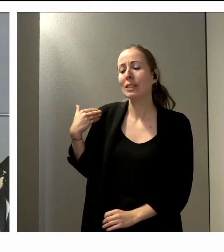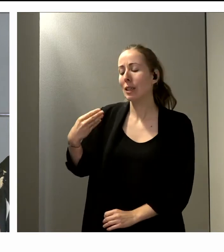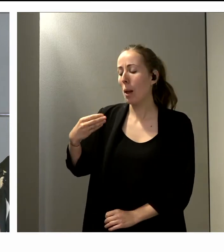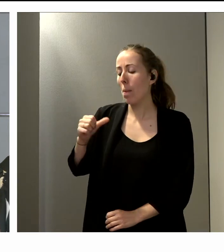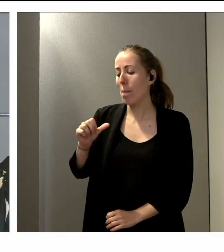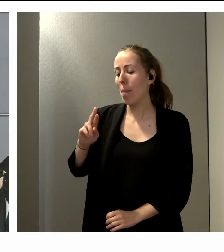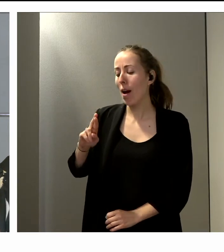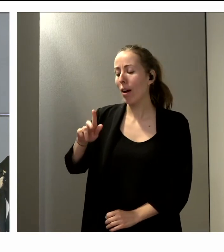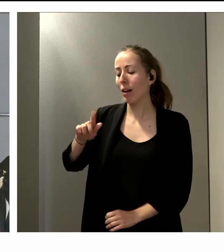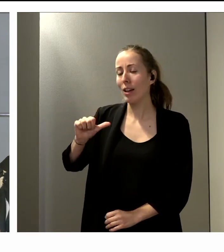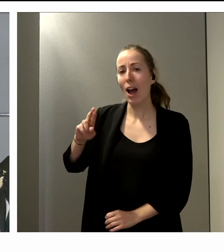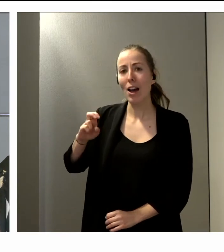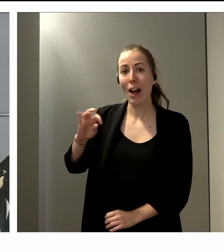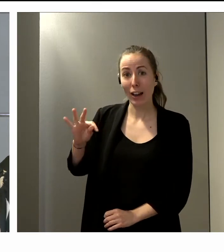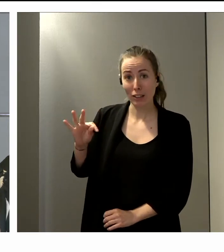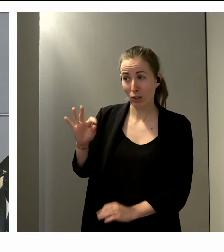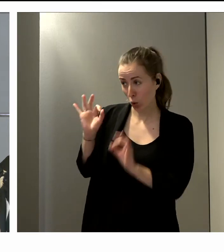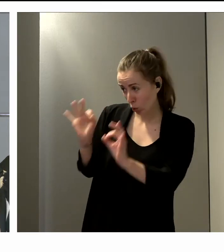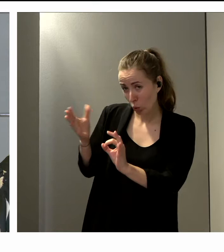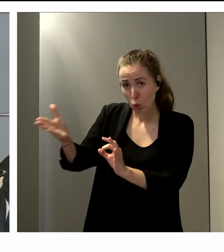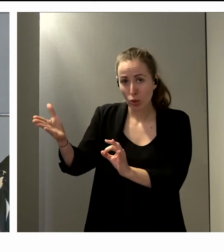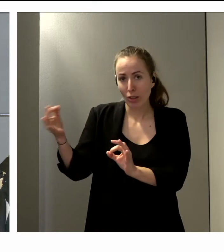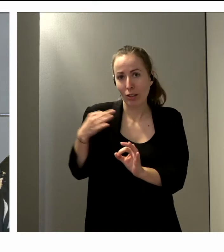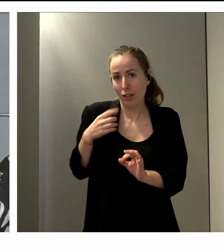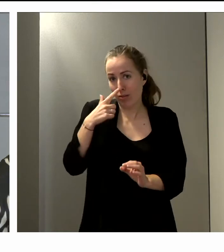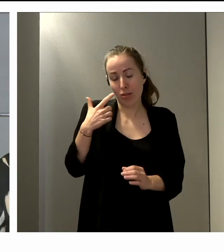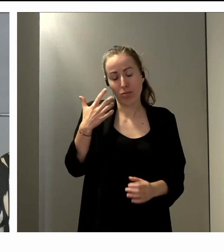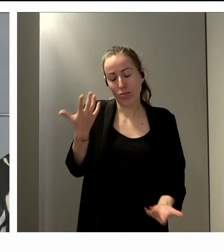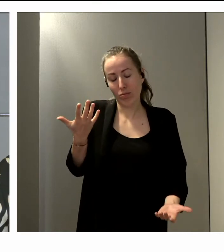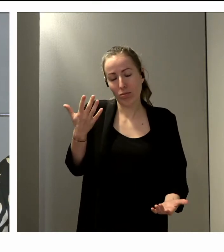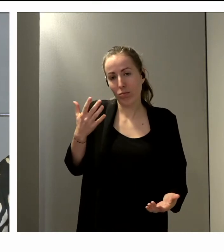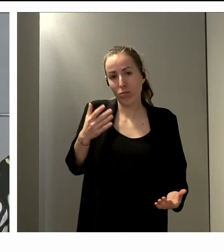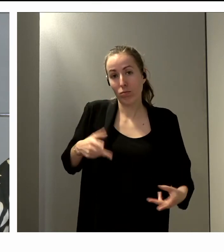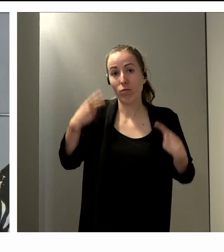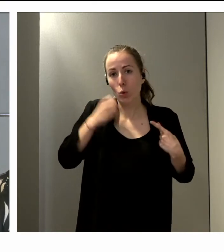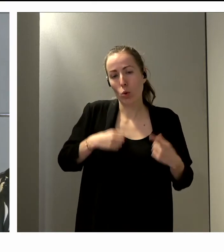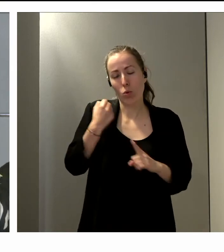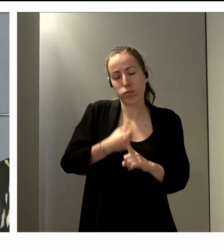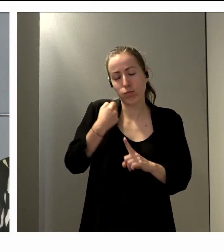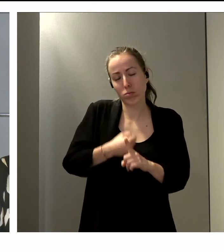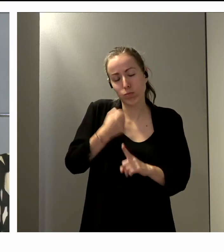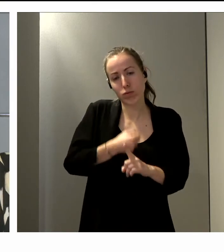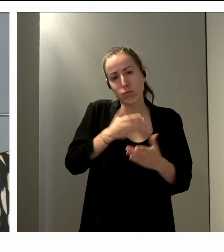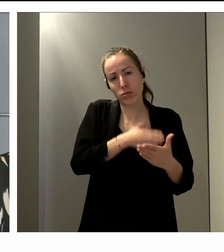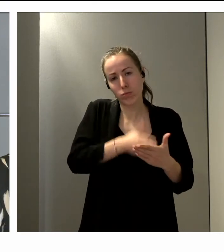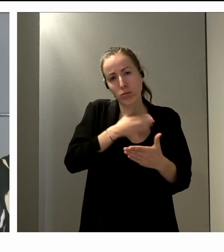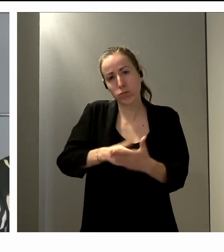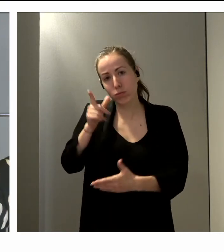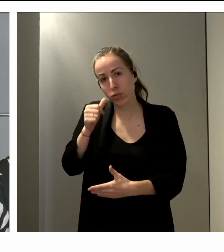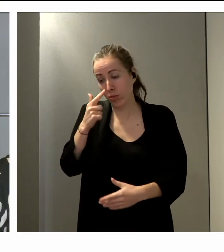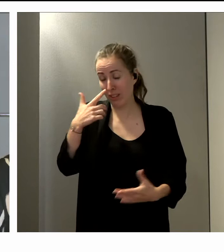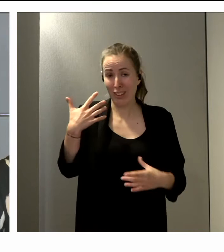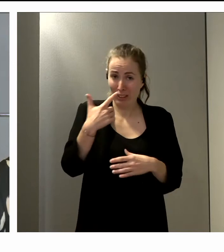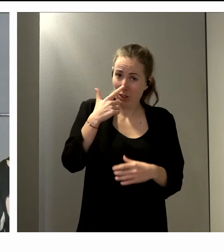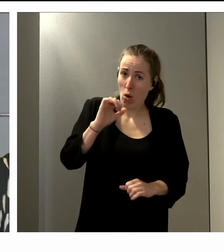combat de tous les instants. Ce qui me désole, c'est de voir que 25 ans après, 15 ans après la signature de